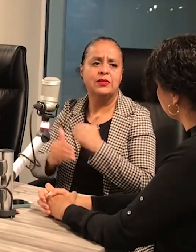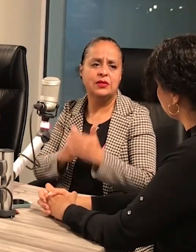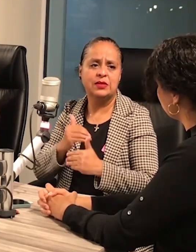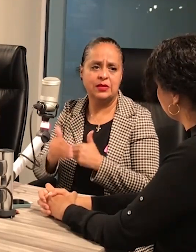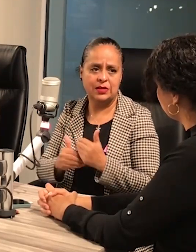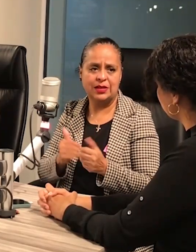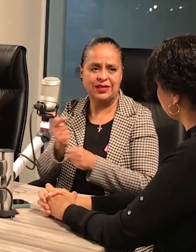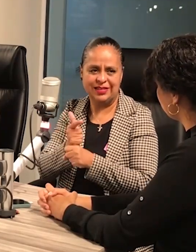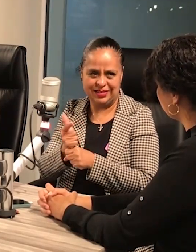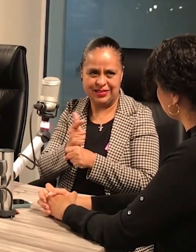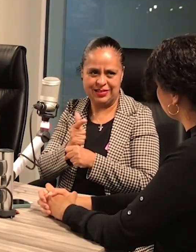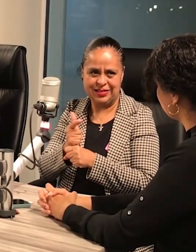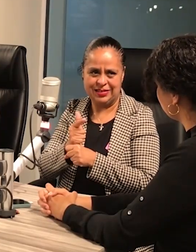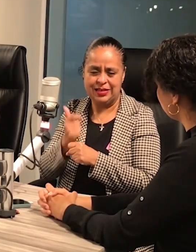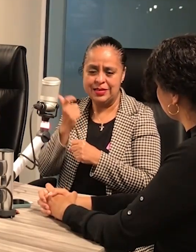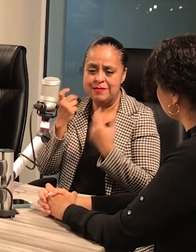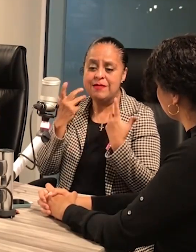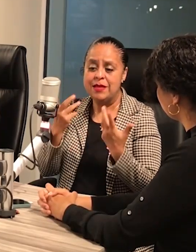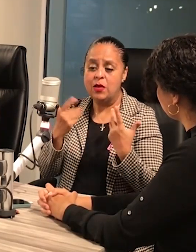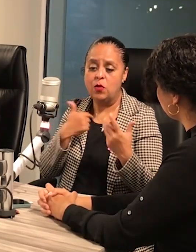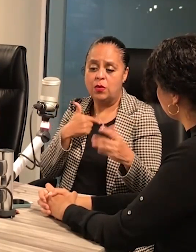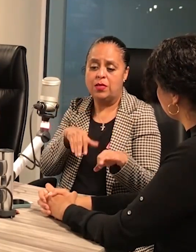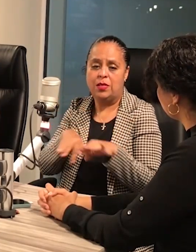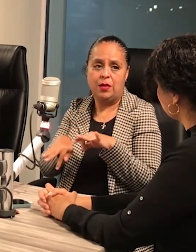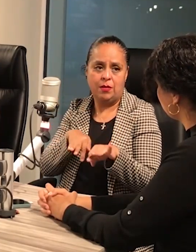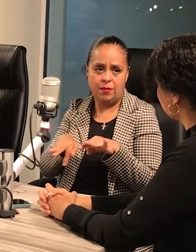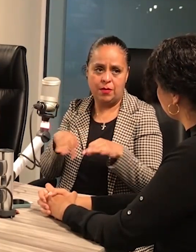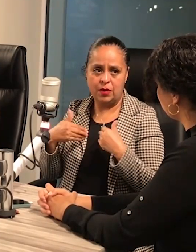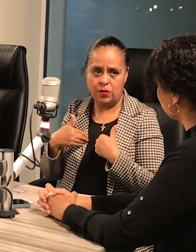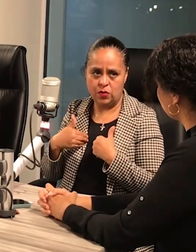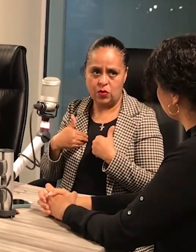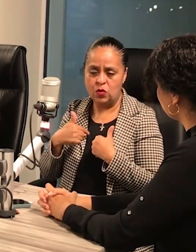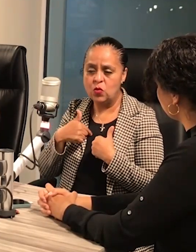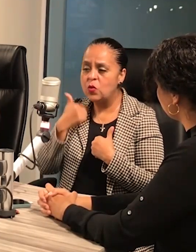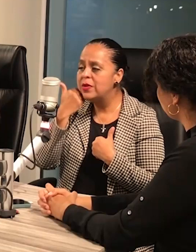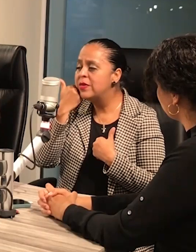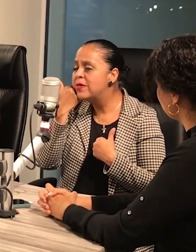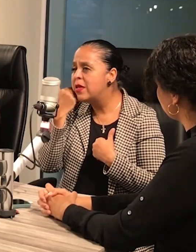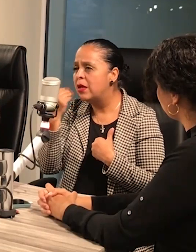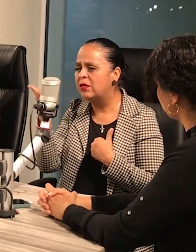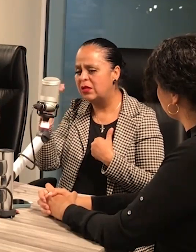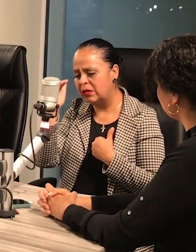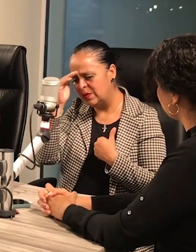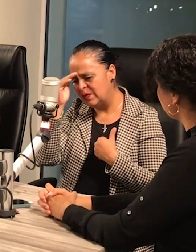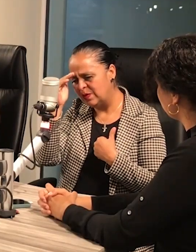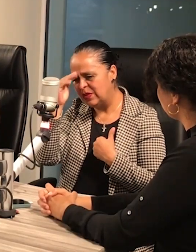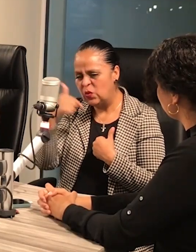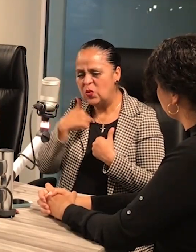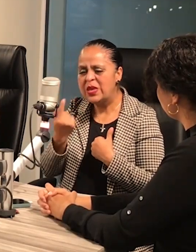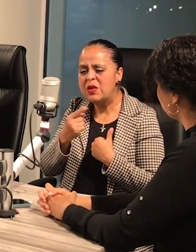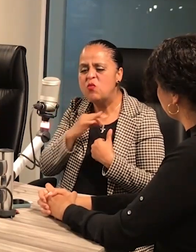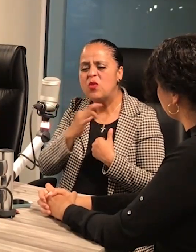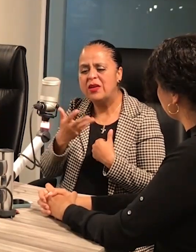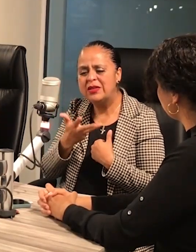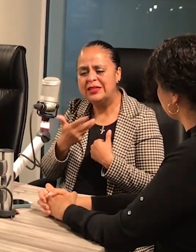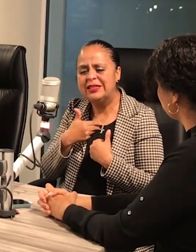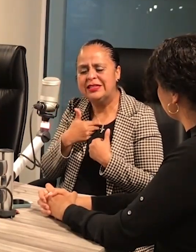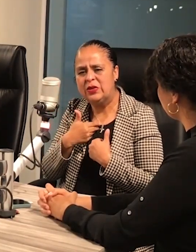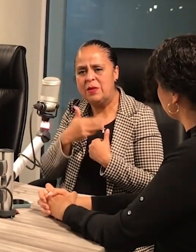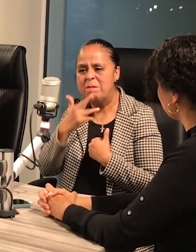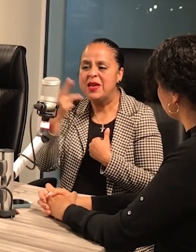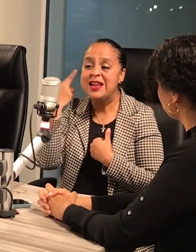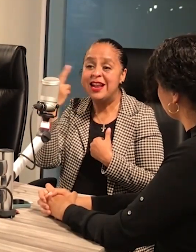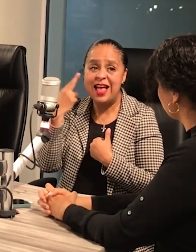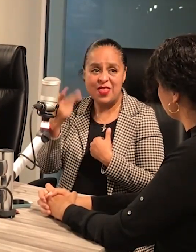esa licenciatura que me diera ese trabajo que yo quería, ¿no? Entonces dije, a ver, ¿qué puedo hacer? Puedo tener un programa de